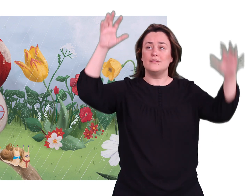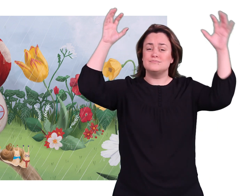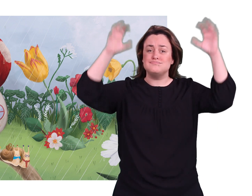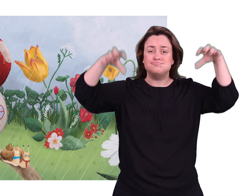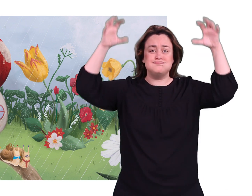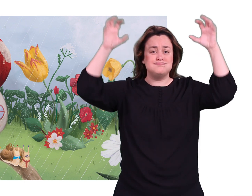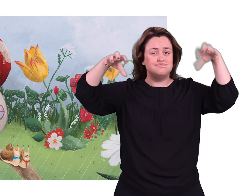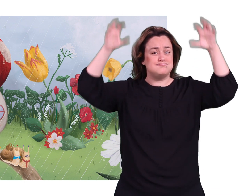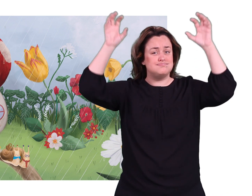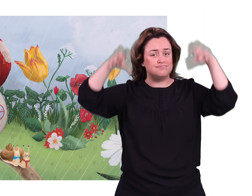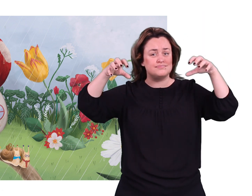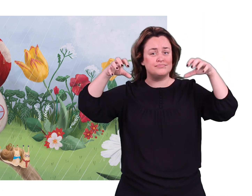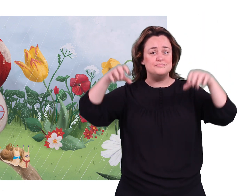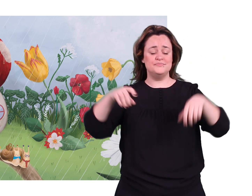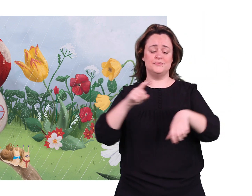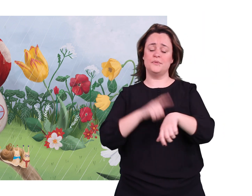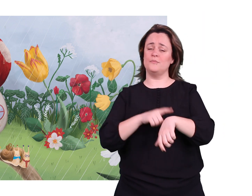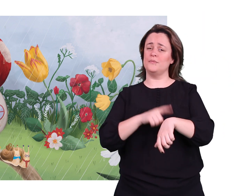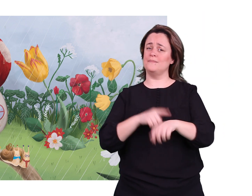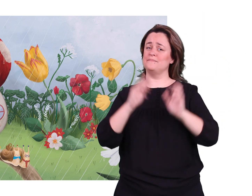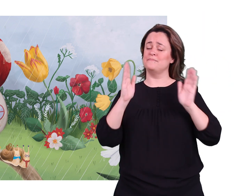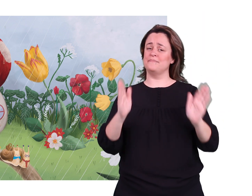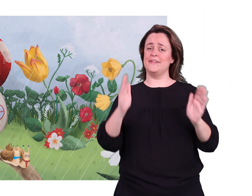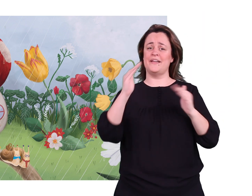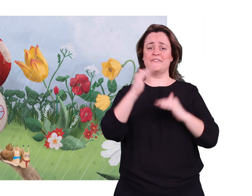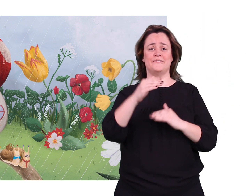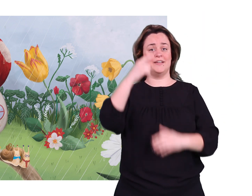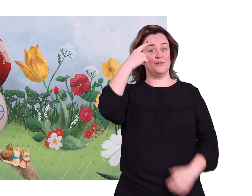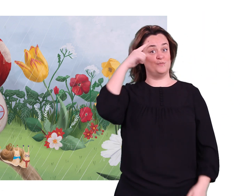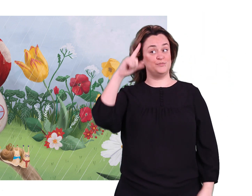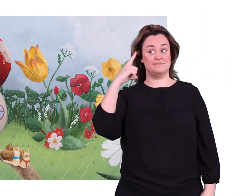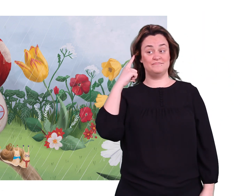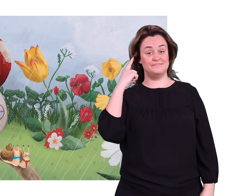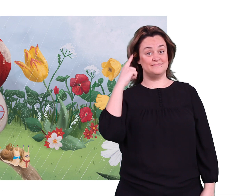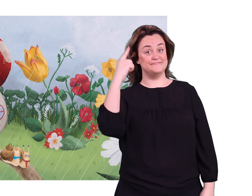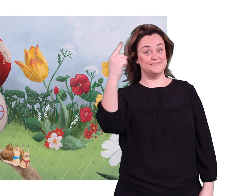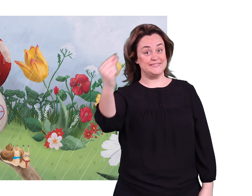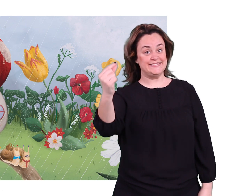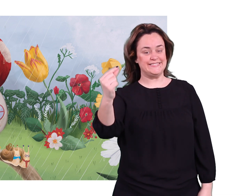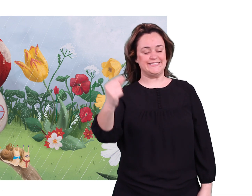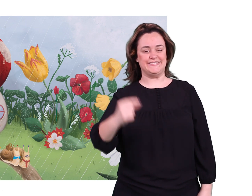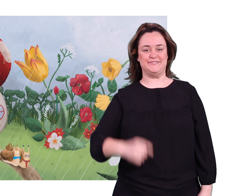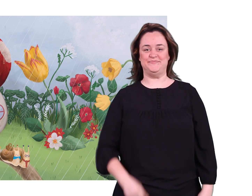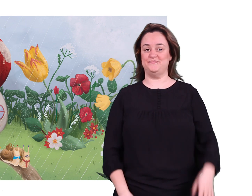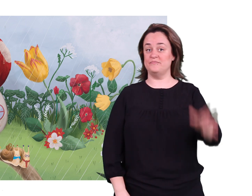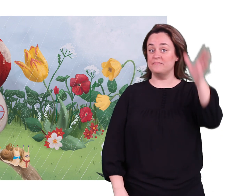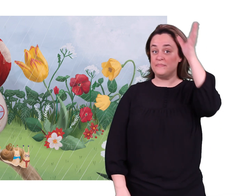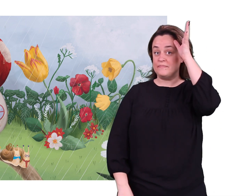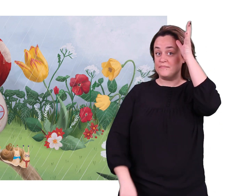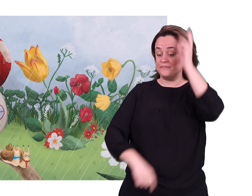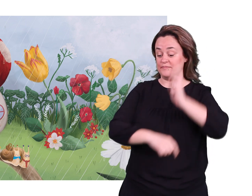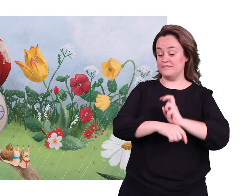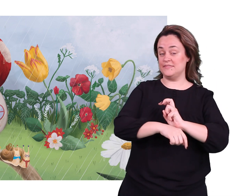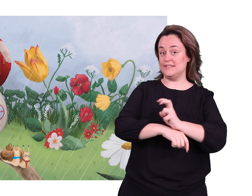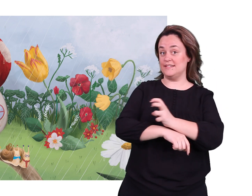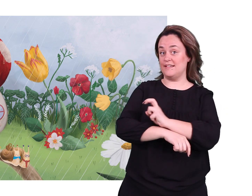Dehors, l'averse bat son plein. C'est le moment idéal pour se mettre en route.